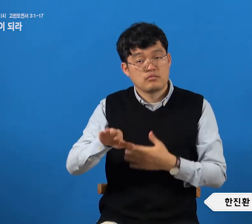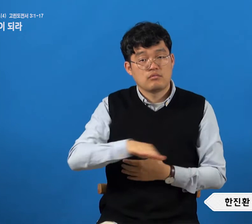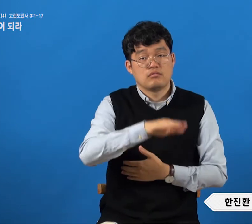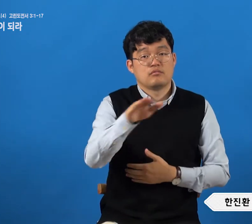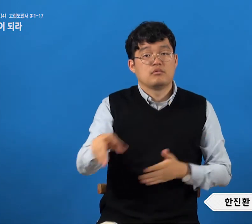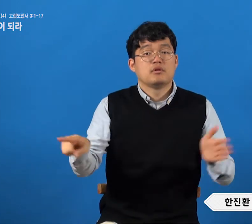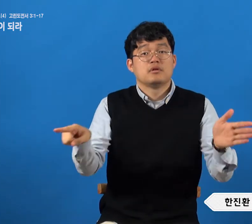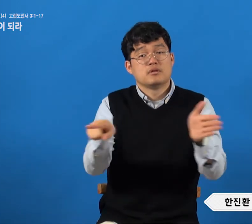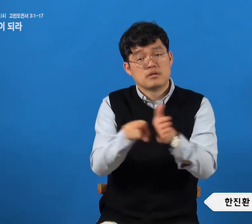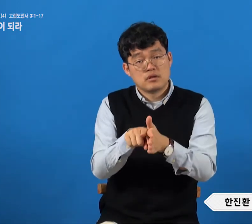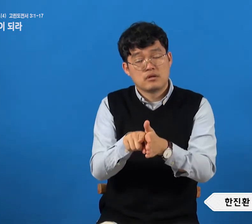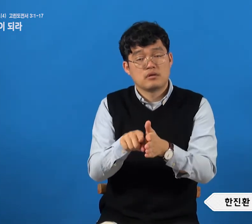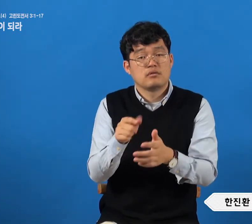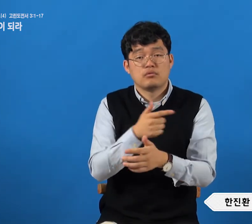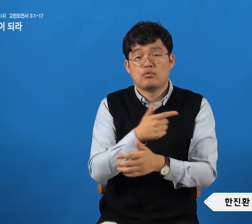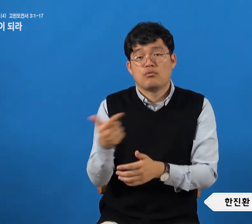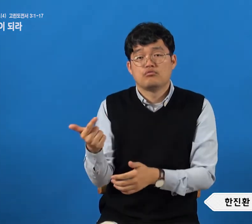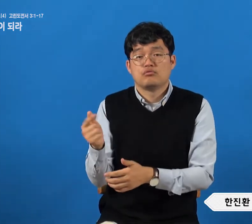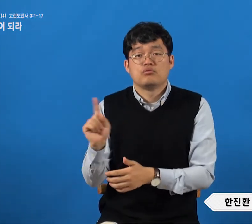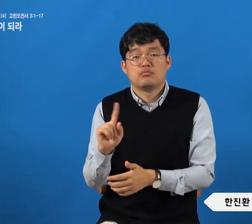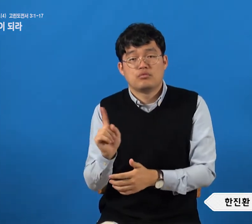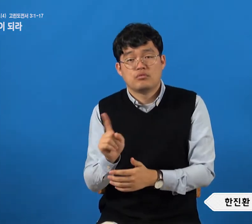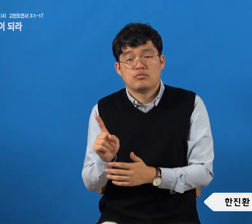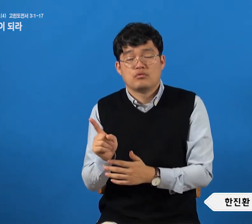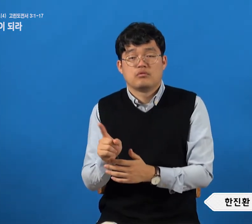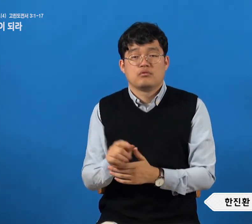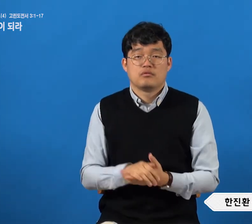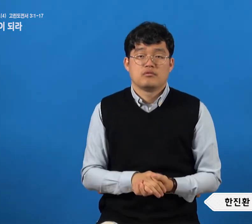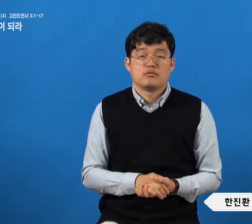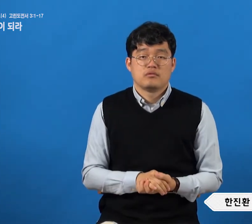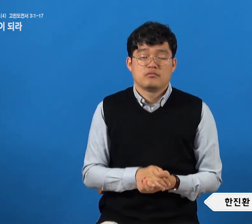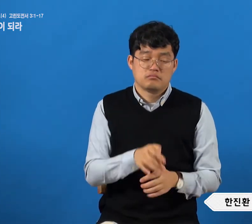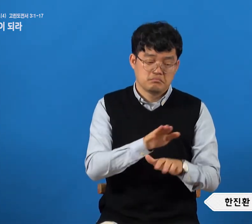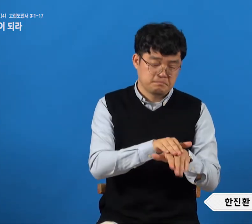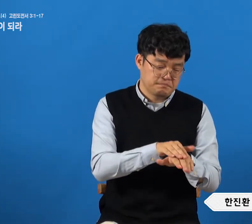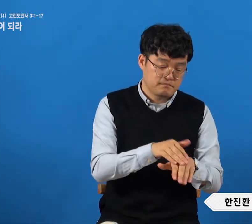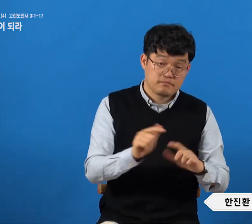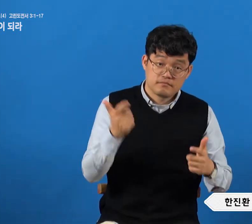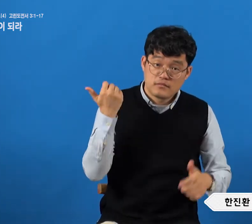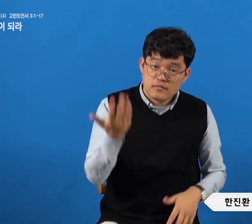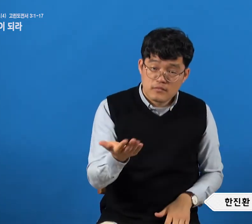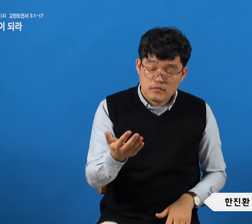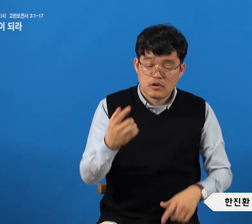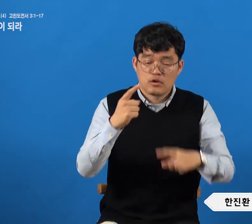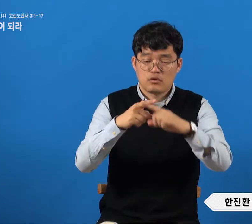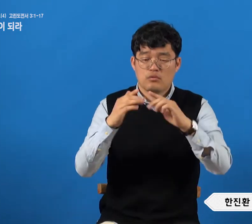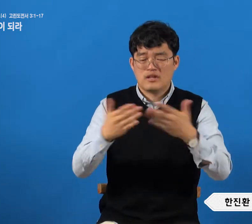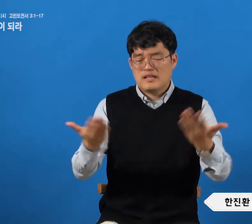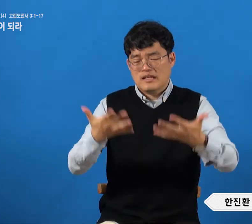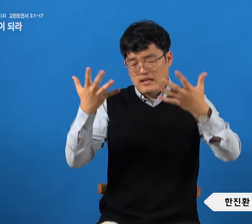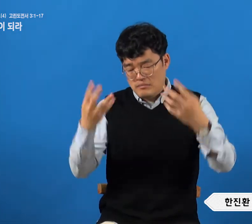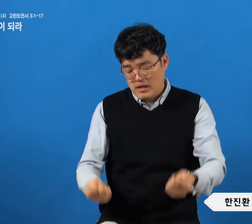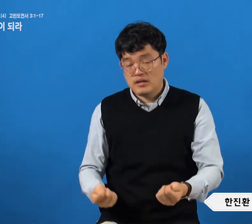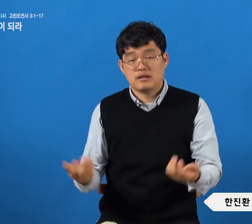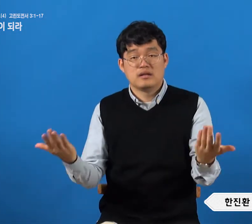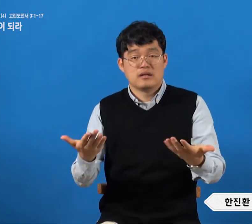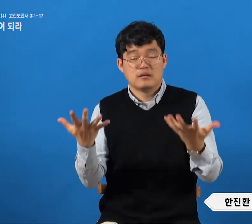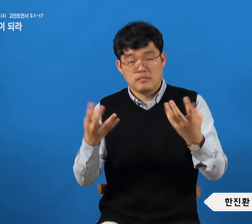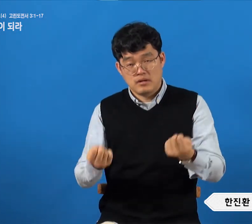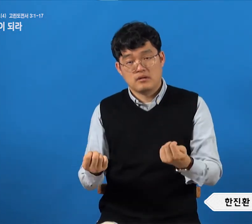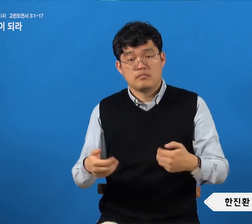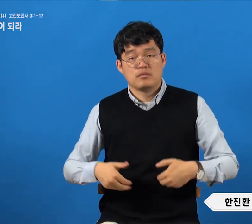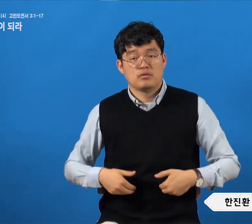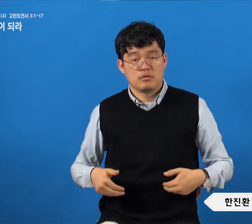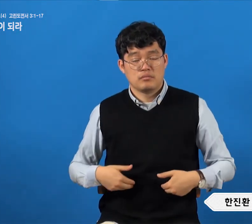우리 신앙의 여정이 너무 삭막한 것 아닙니까? 교회는 모름지기 일이 많아야 됩니다. 사역이 많아야